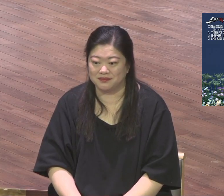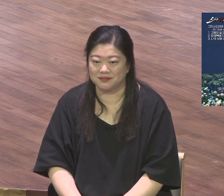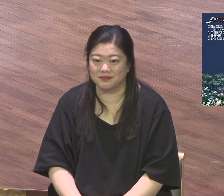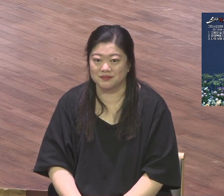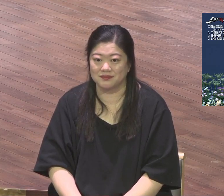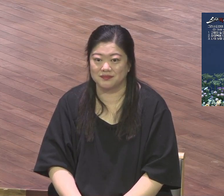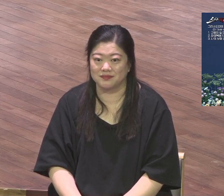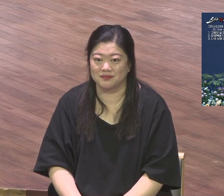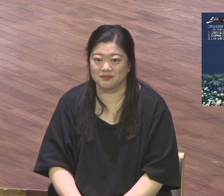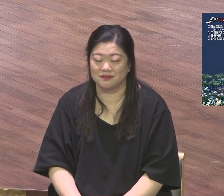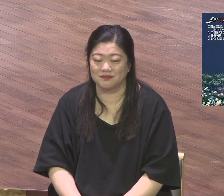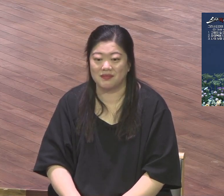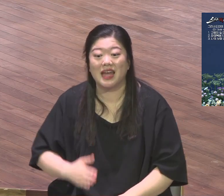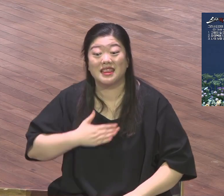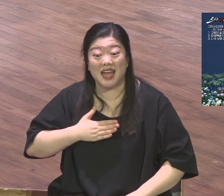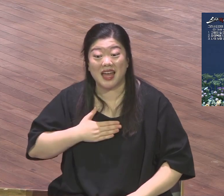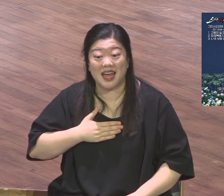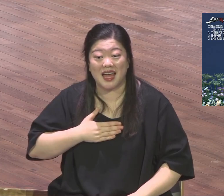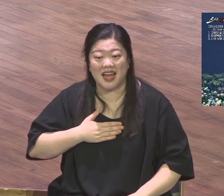제가 많이 받아 먹어봤어요.